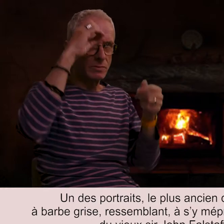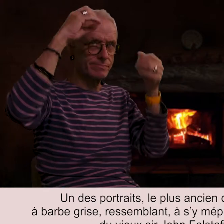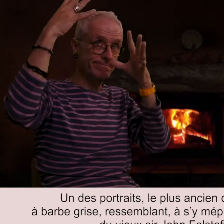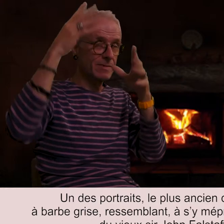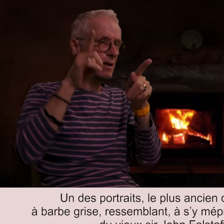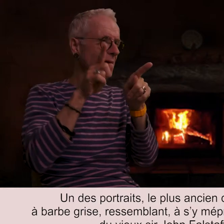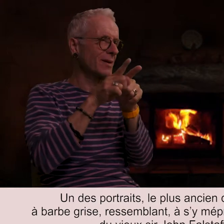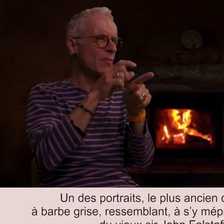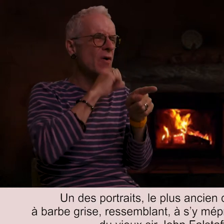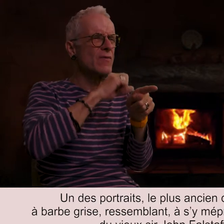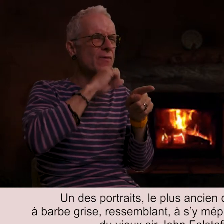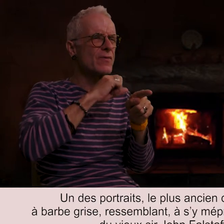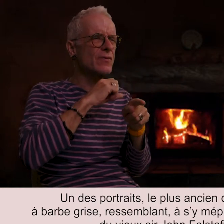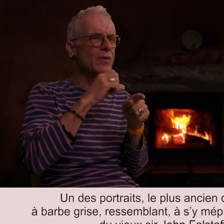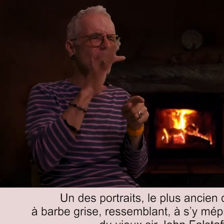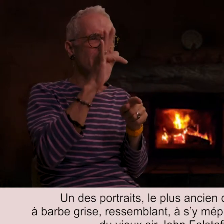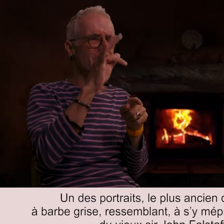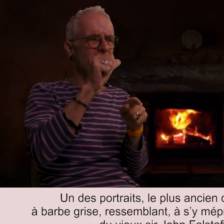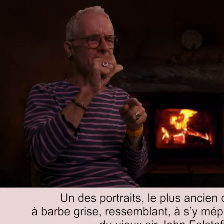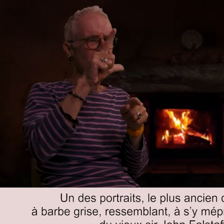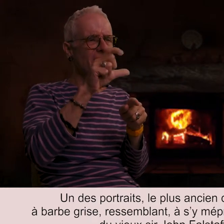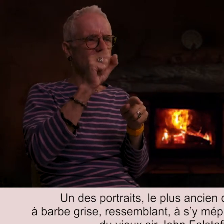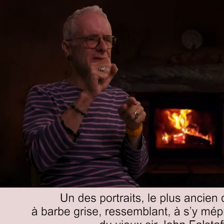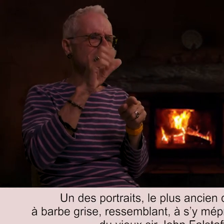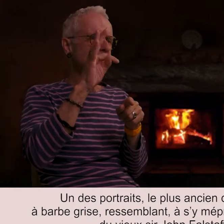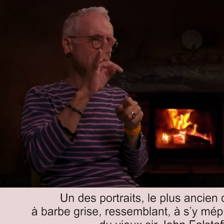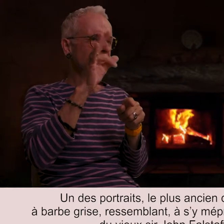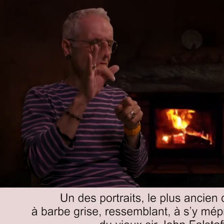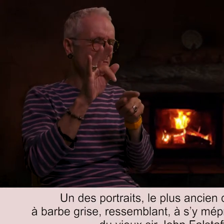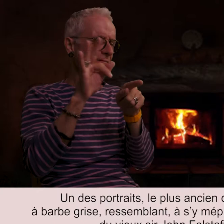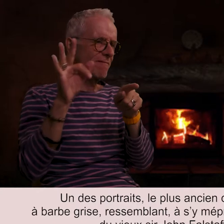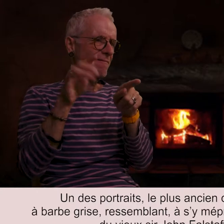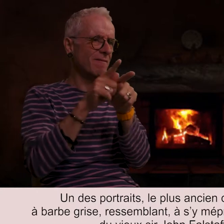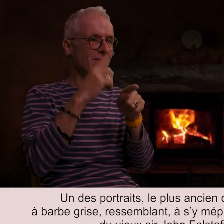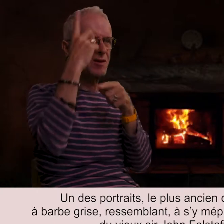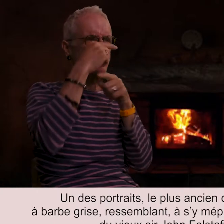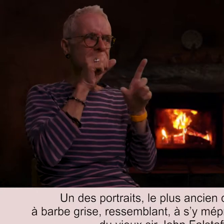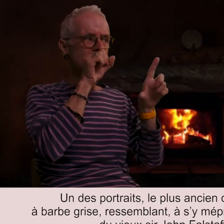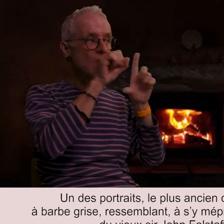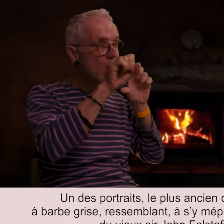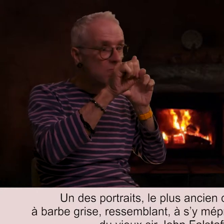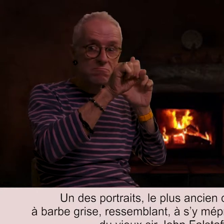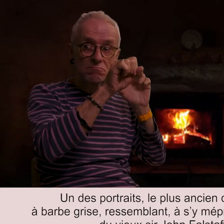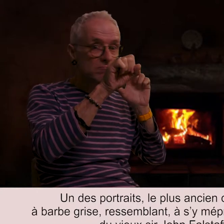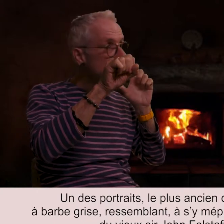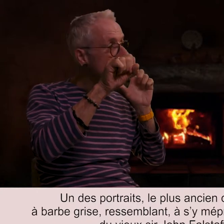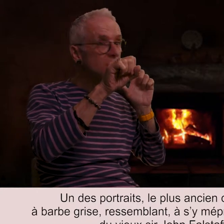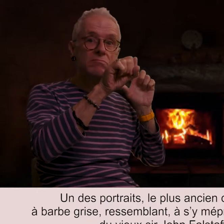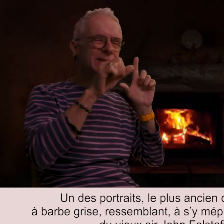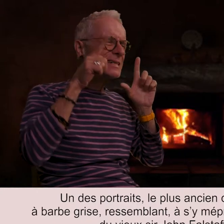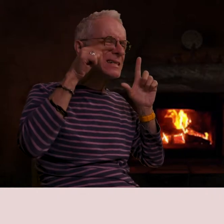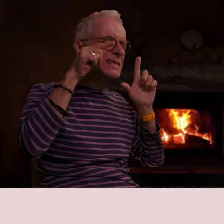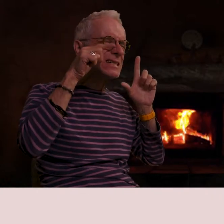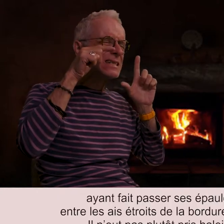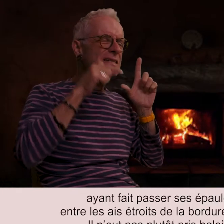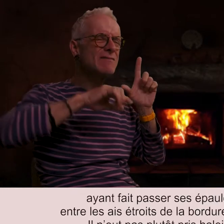suis faite du vieux sire John Falstaff, sorti en grimaçant la tête de son cadre et, après de grands